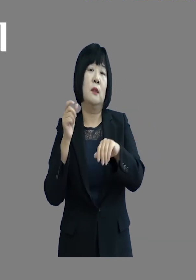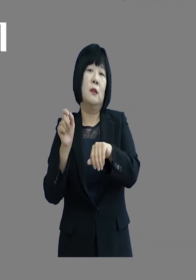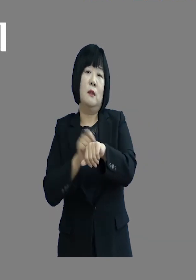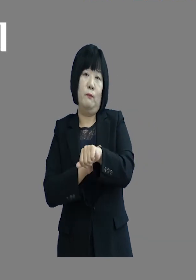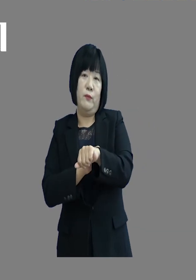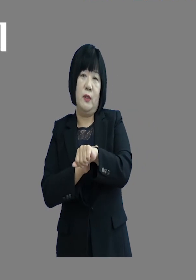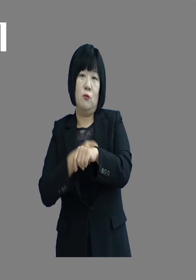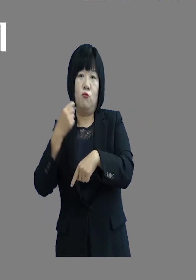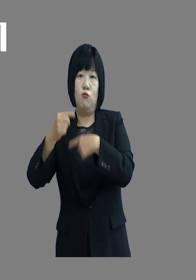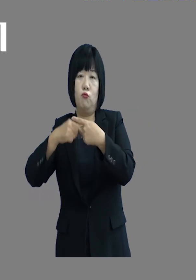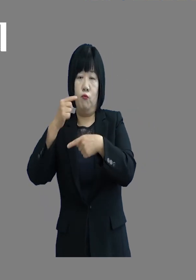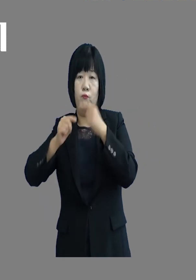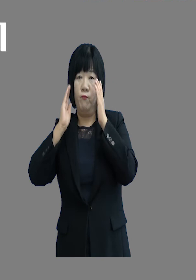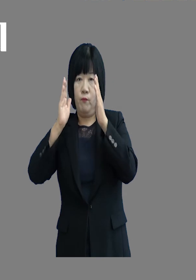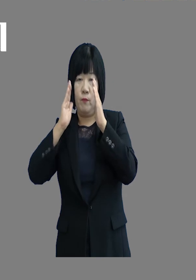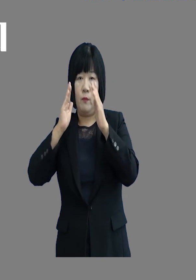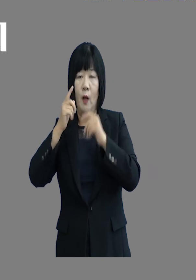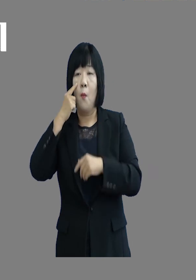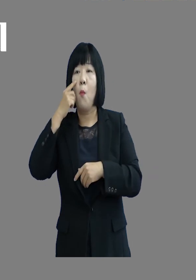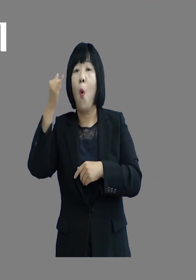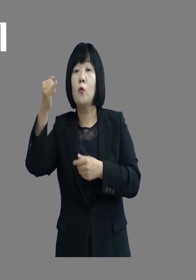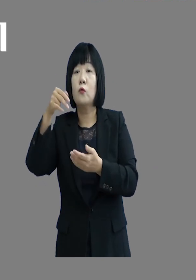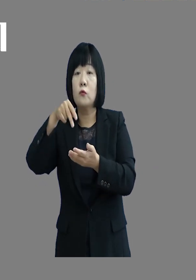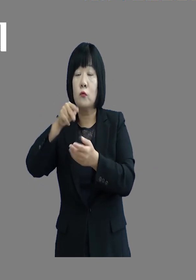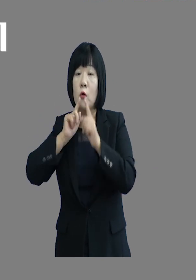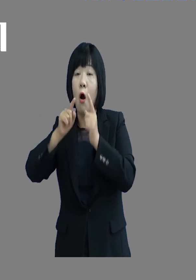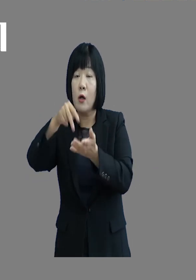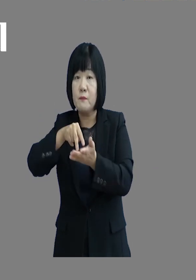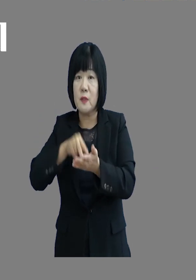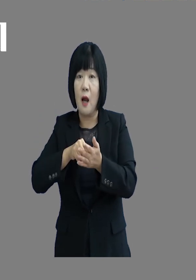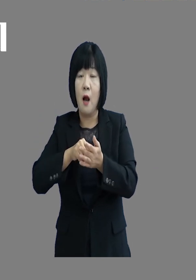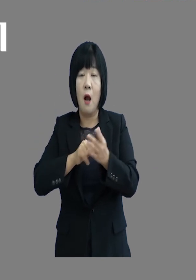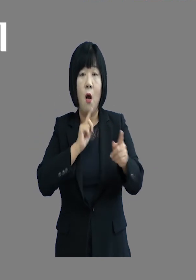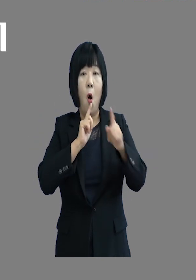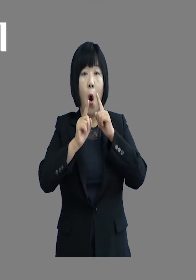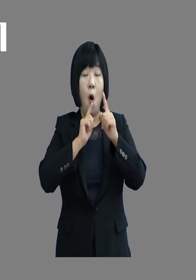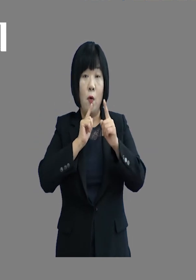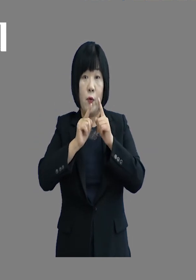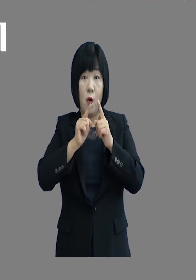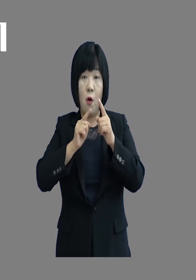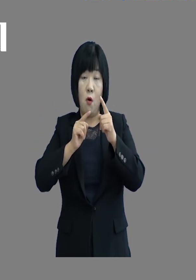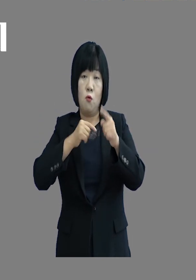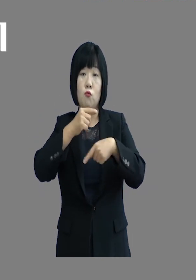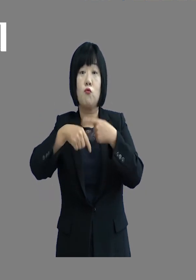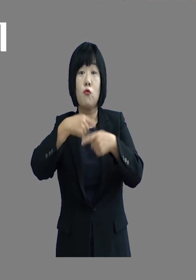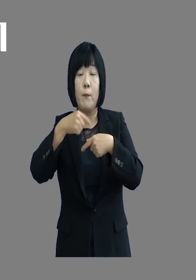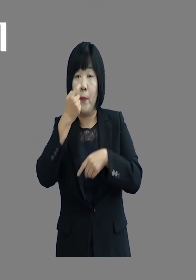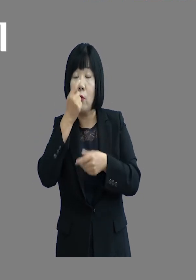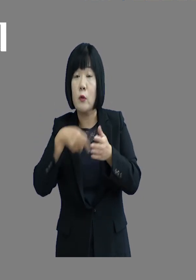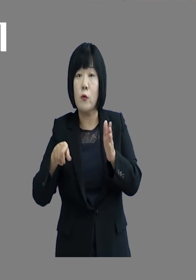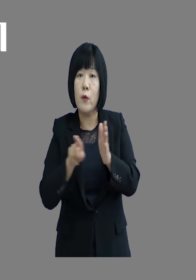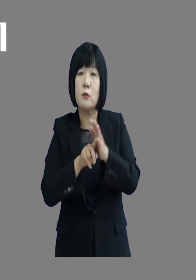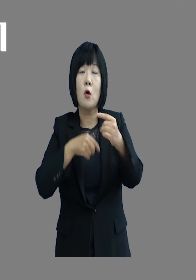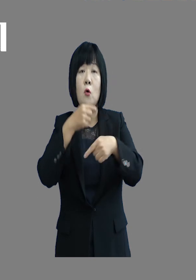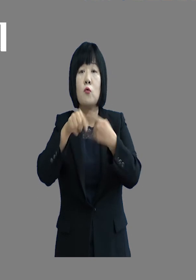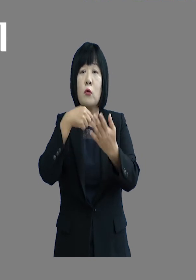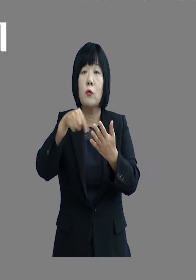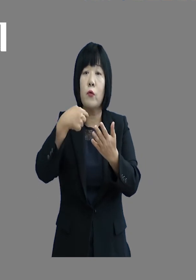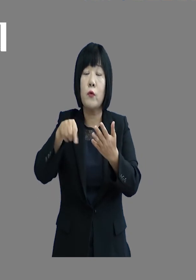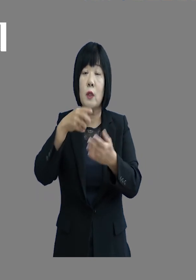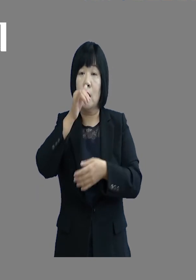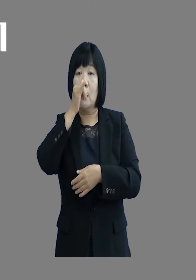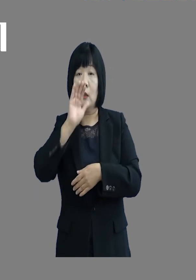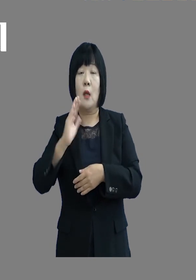끕니다. 모국어로서, 그러니까 언어로서의 수어를 배우기 위해서 수어 과목이 따로 있고요. 그래서 저희는